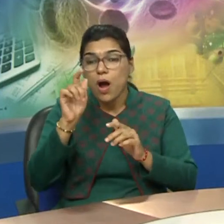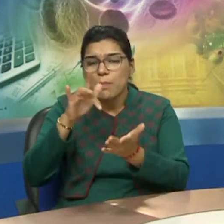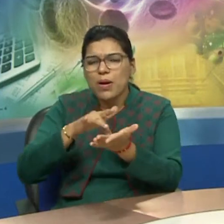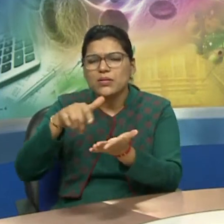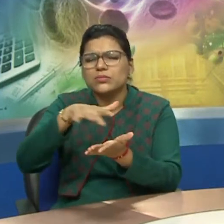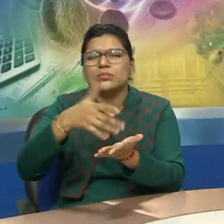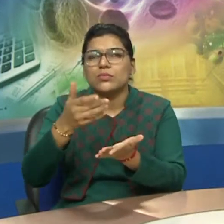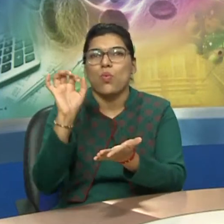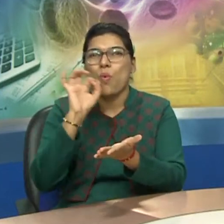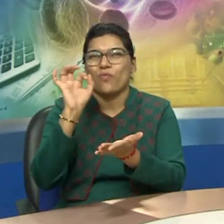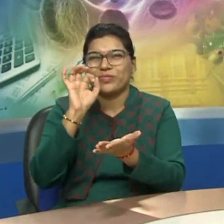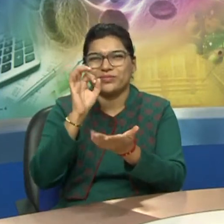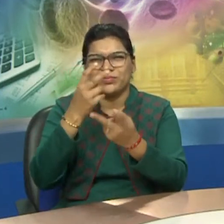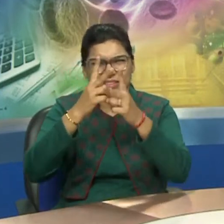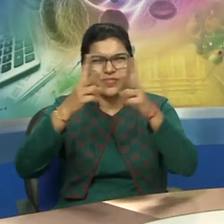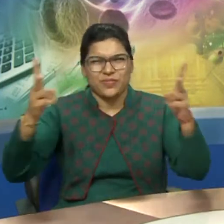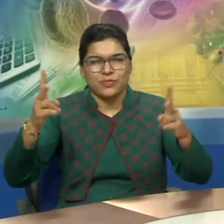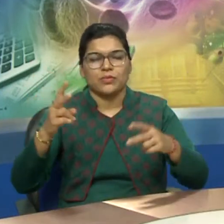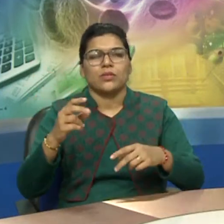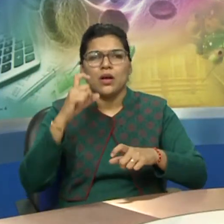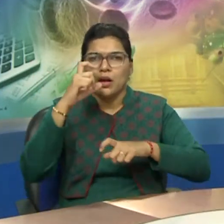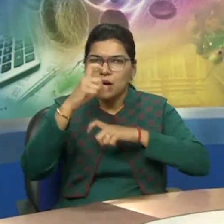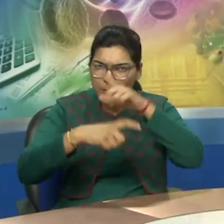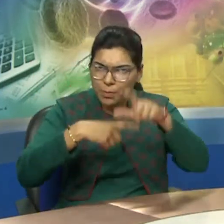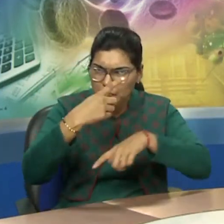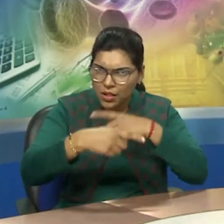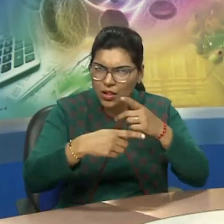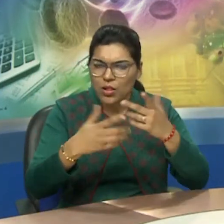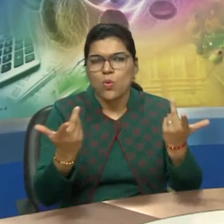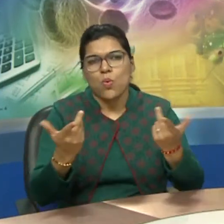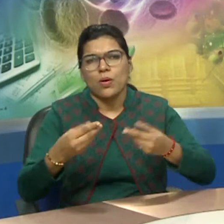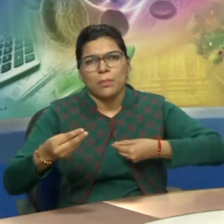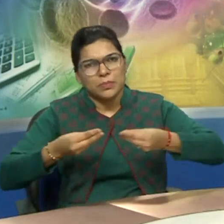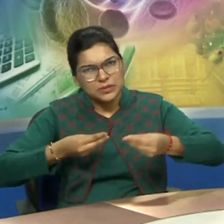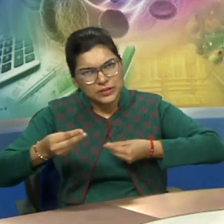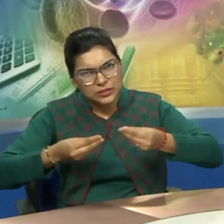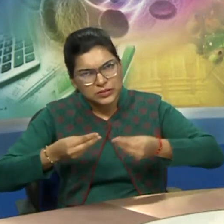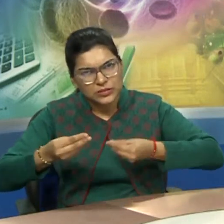or you can say habits, which is needed at workplace.